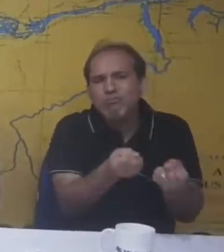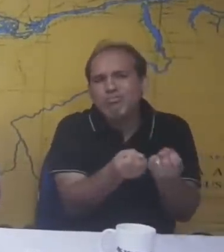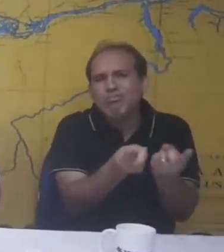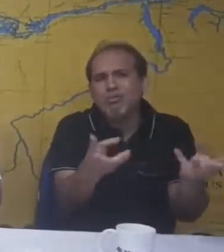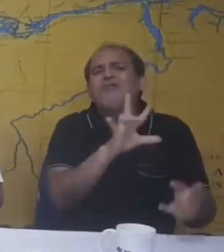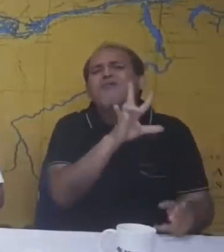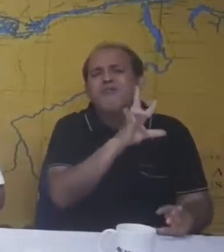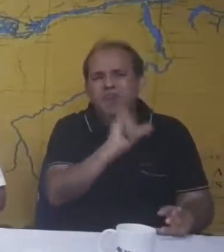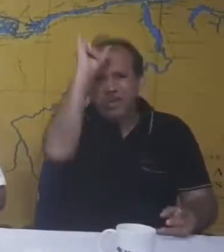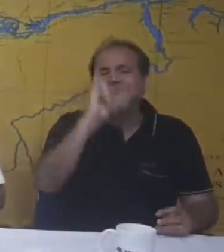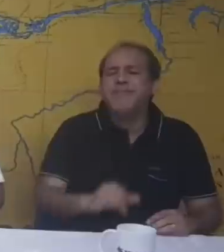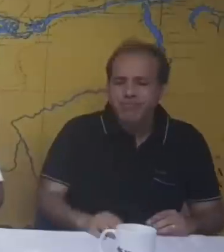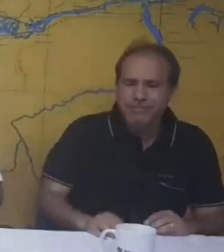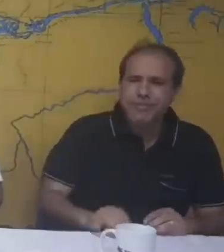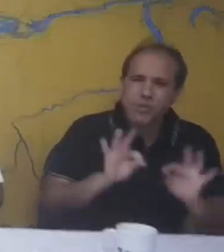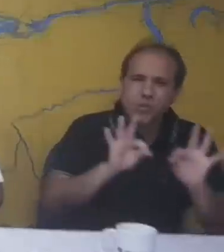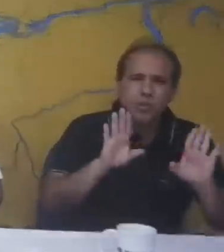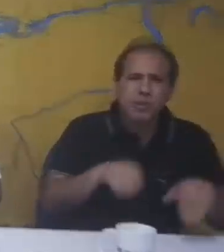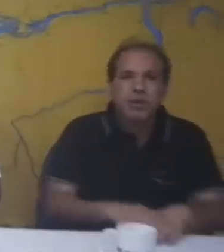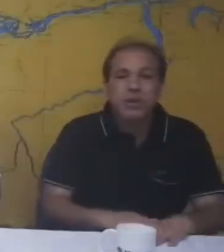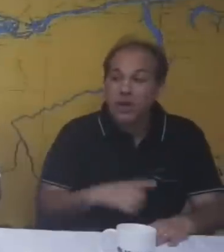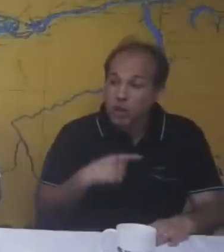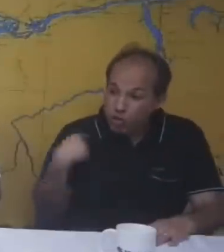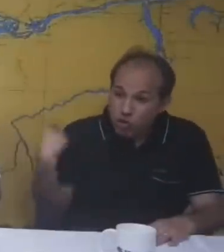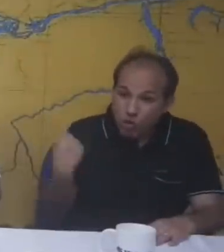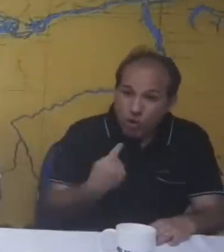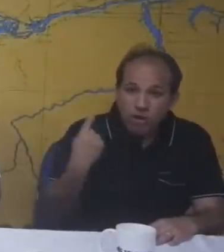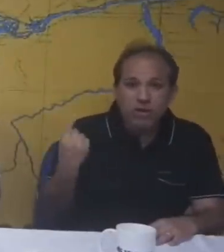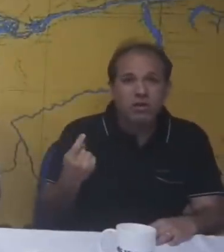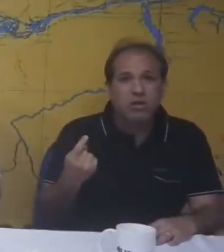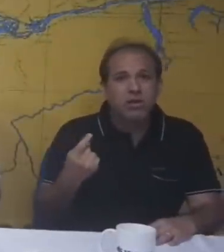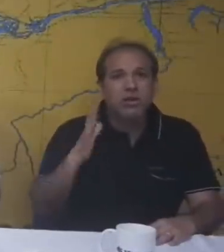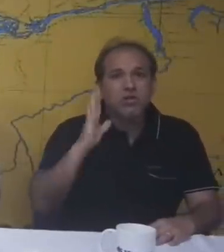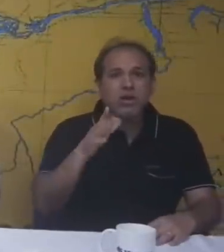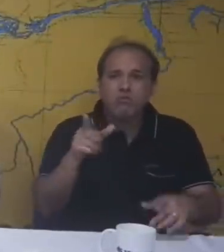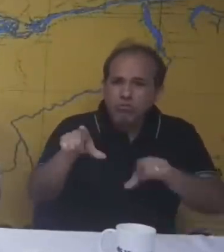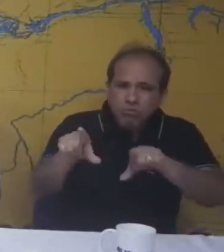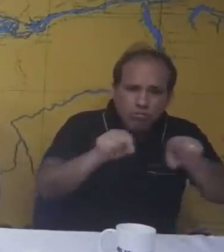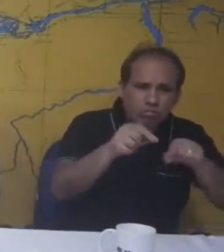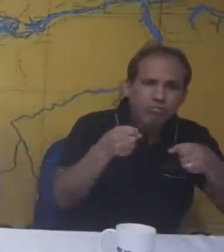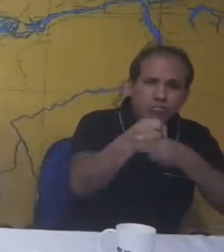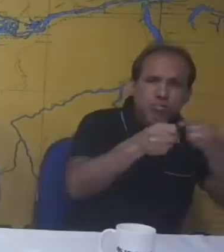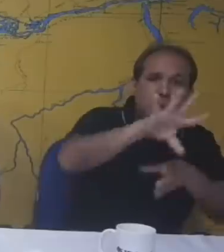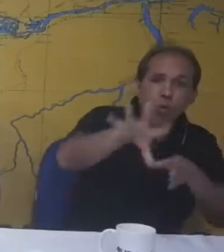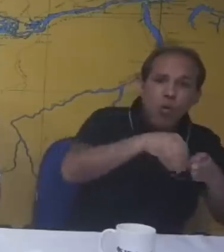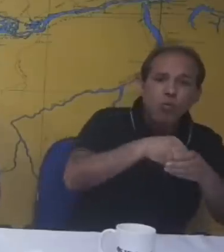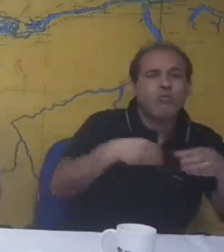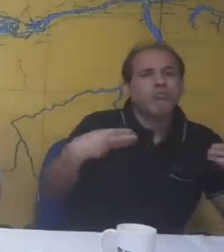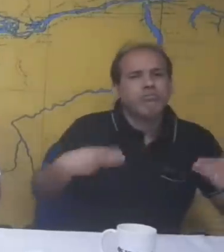né? Mas tudo bem. Então, para nós, dado a forma como indicamos as pessoas para compor nossos